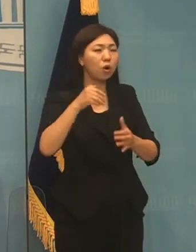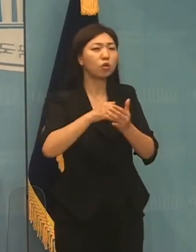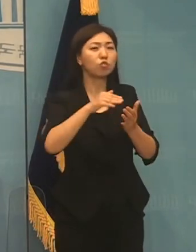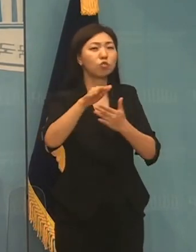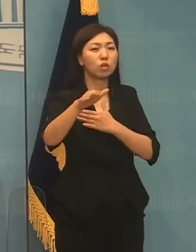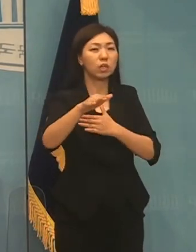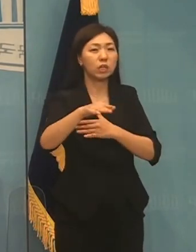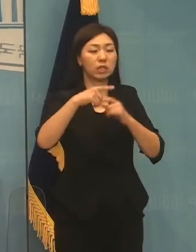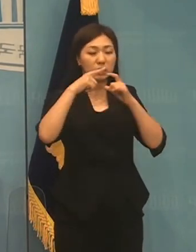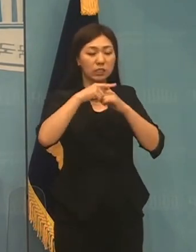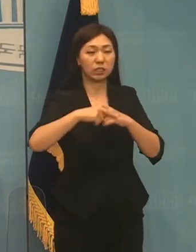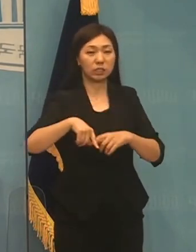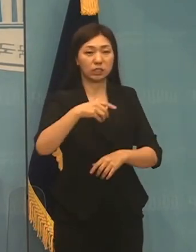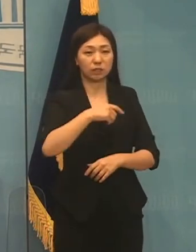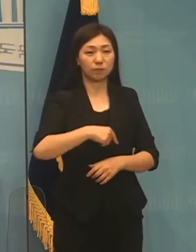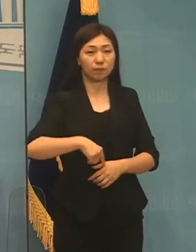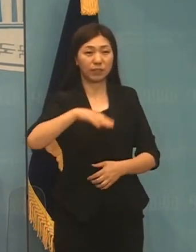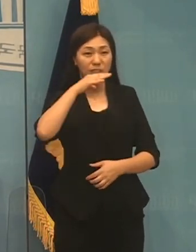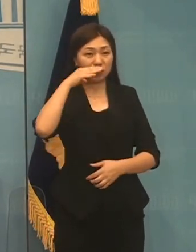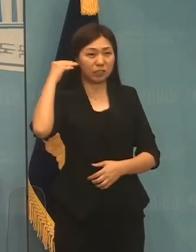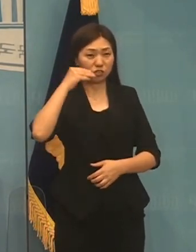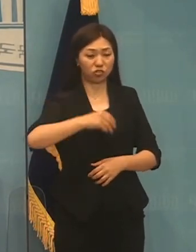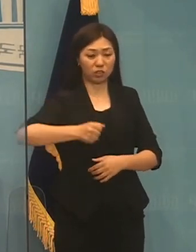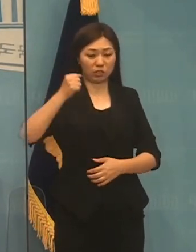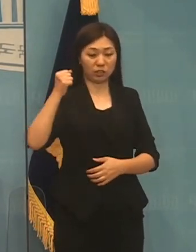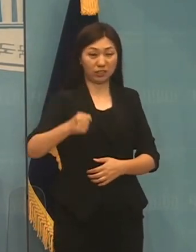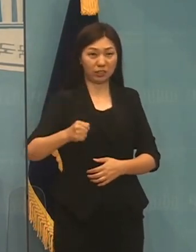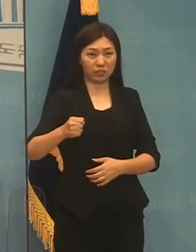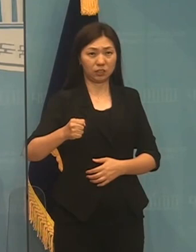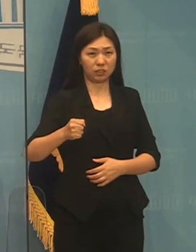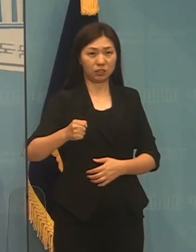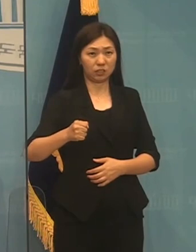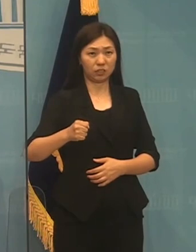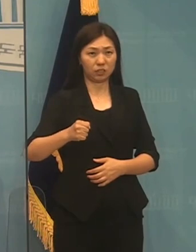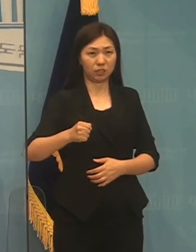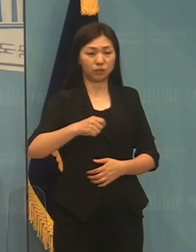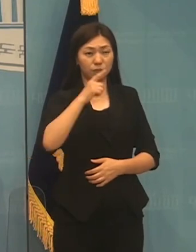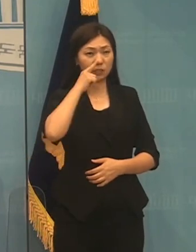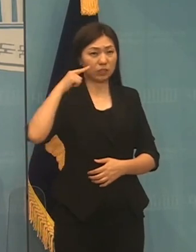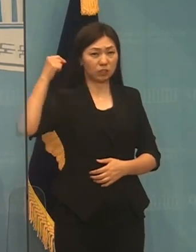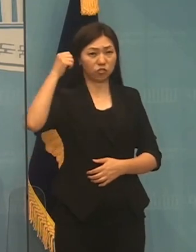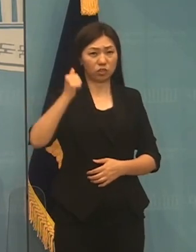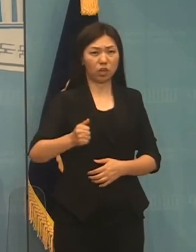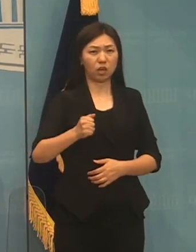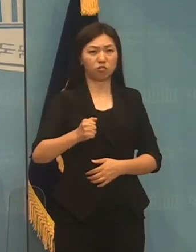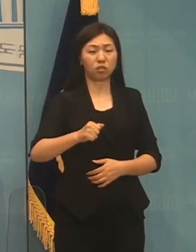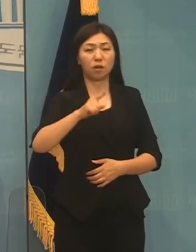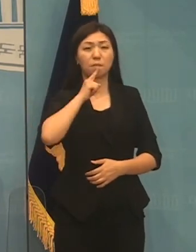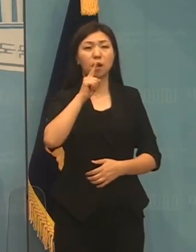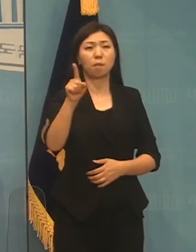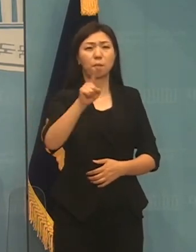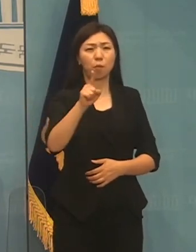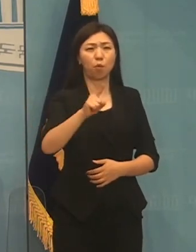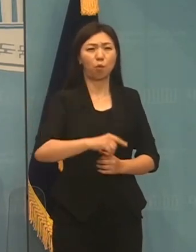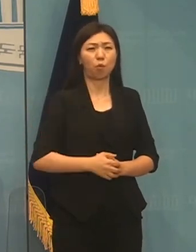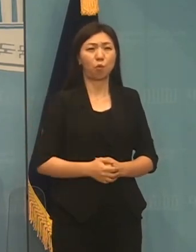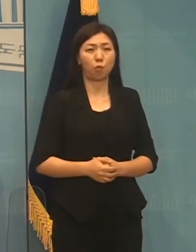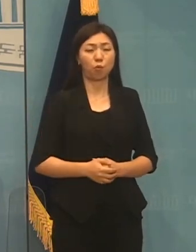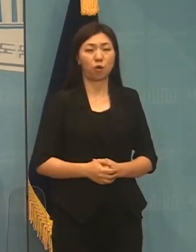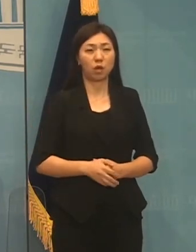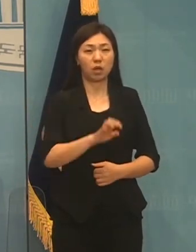이순신 제독이 여하 장수들과 함장들에게 한 말이 생각납니다. 필사적칭